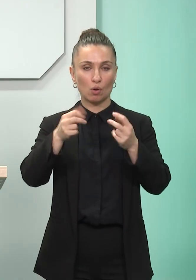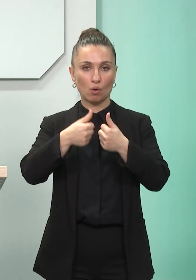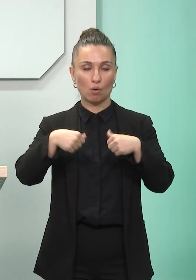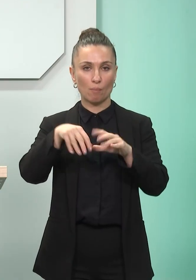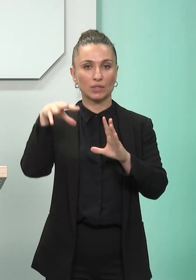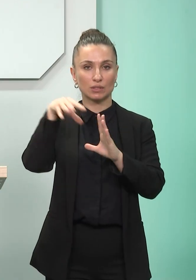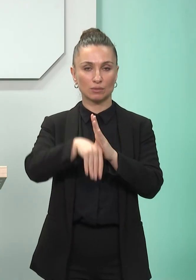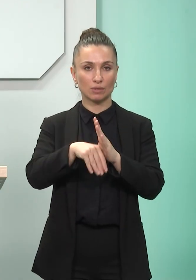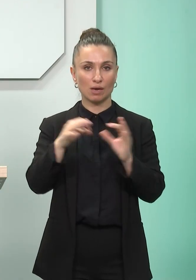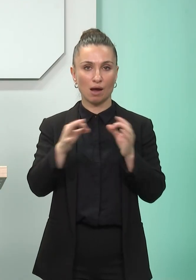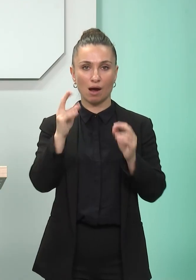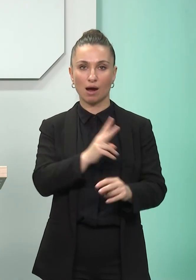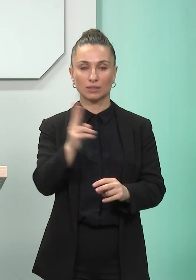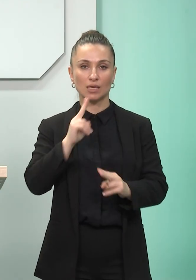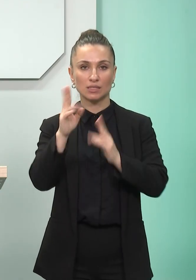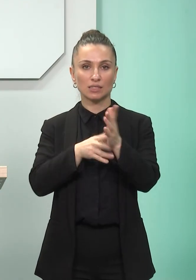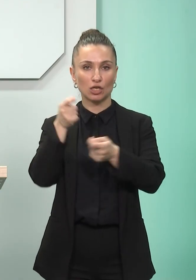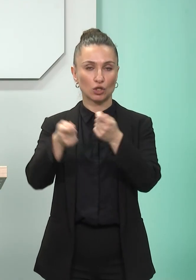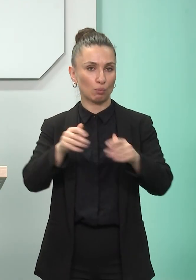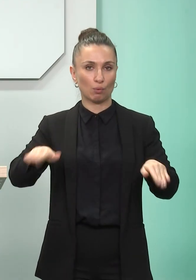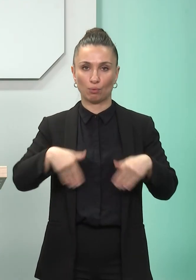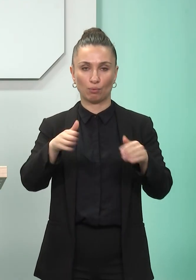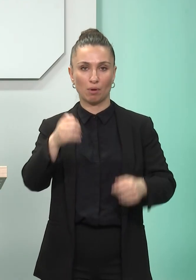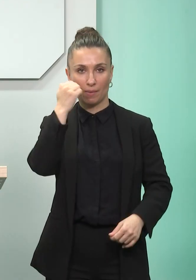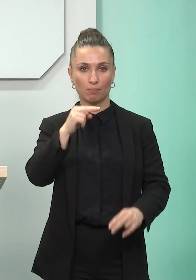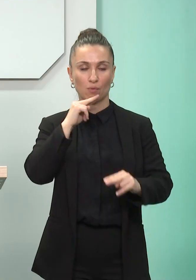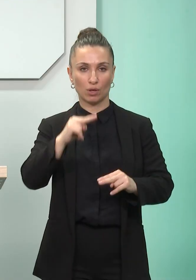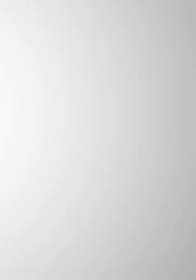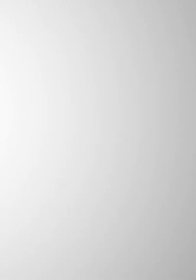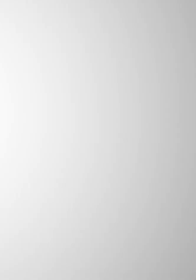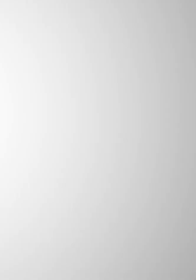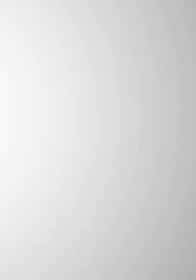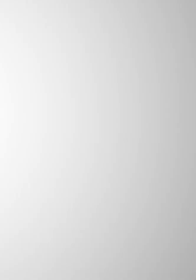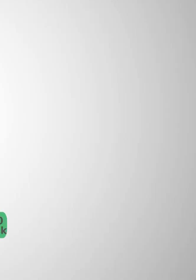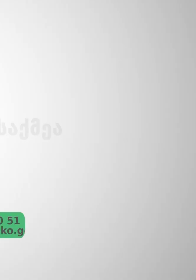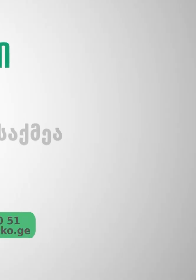საარჩევნო კომისიებში არც ერთი საჩივარი არ არის შესული. მადლობა ყურადღებისთვის.